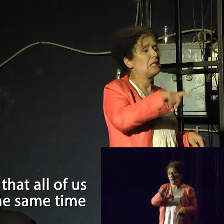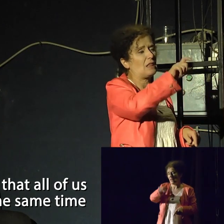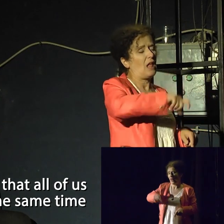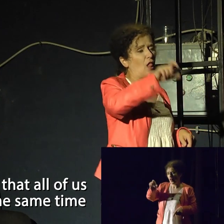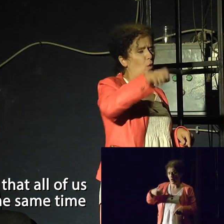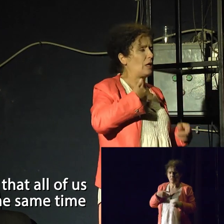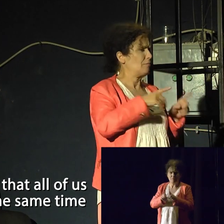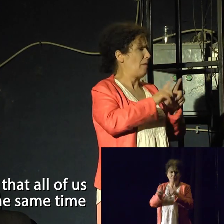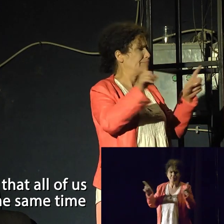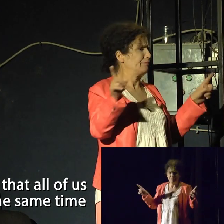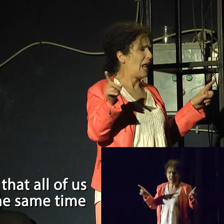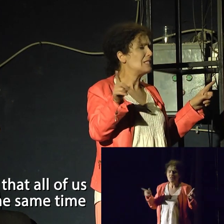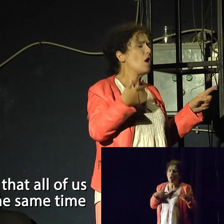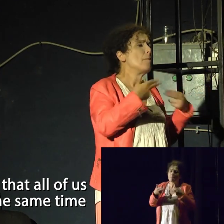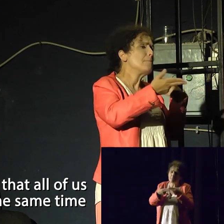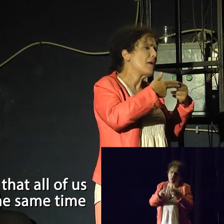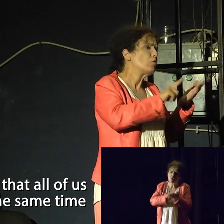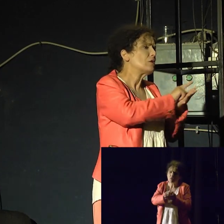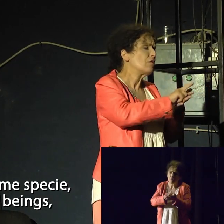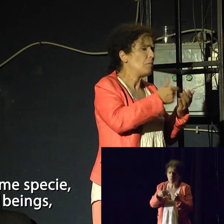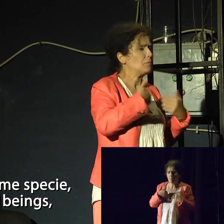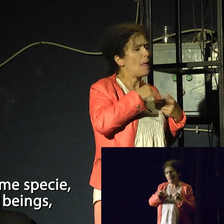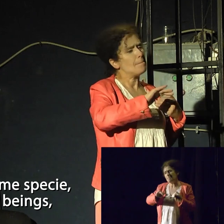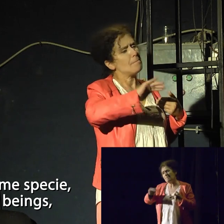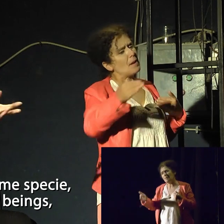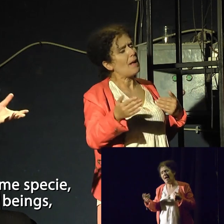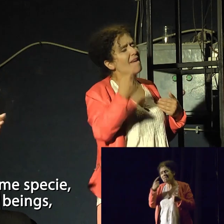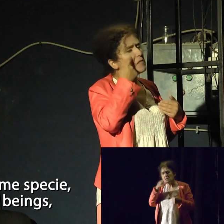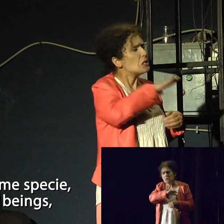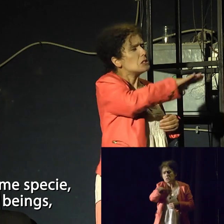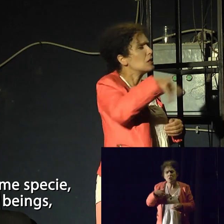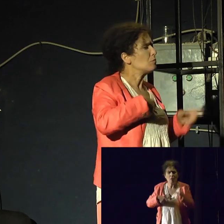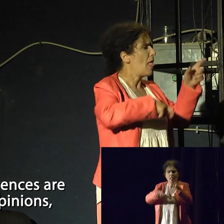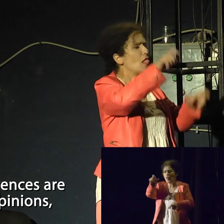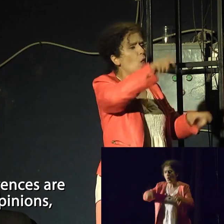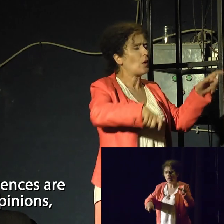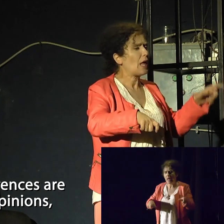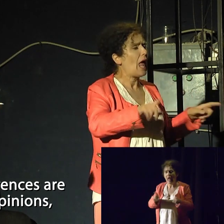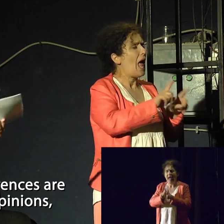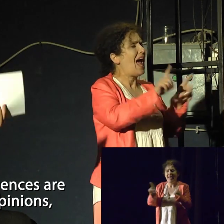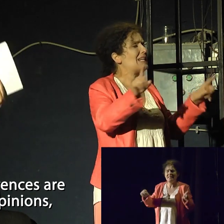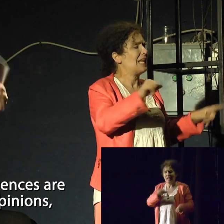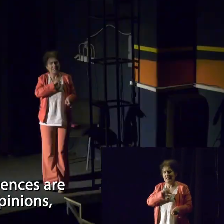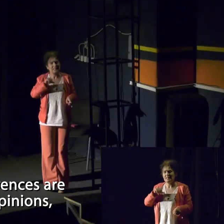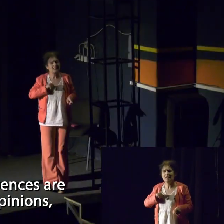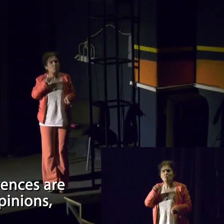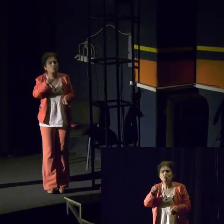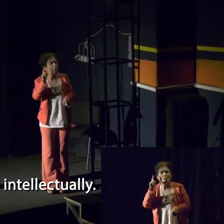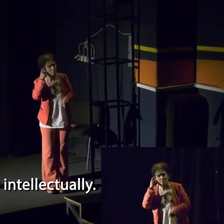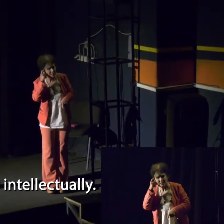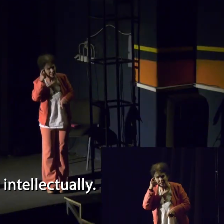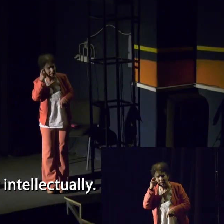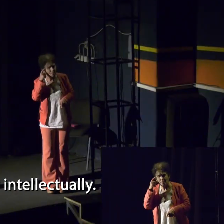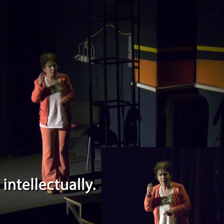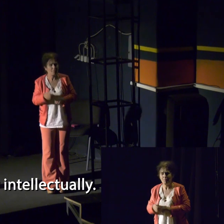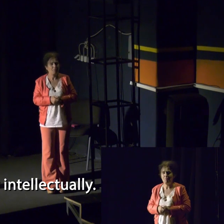нас сме различни, меѓутоа во исто време сме и припадници на истиот вид, сите сме луѓе. Разликата помеѓу нас е само во она што ние го мислиме, односно е